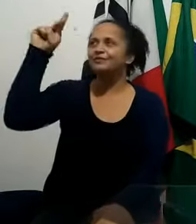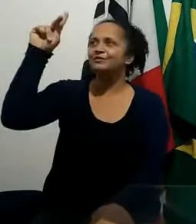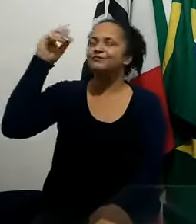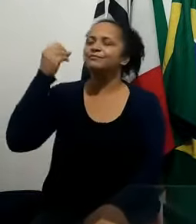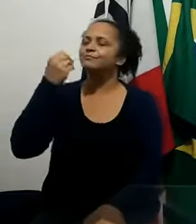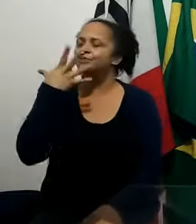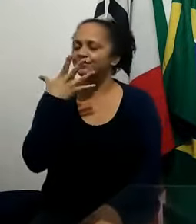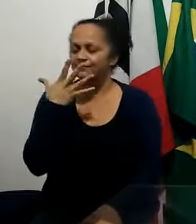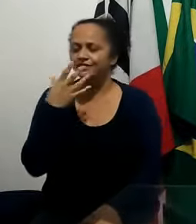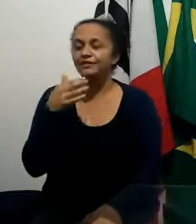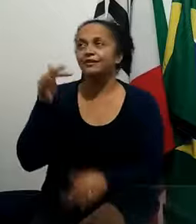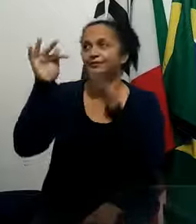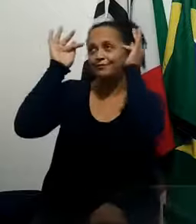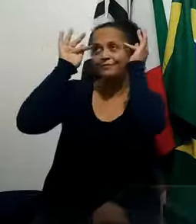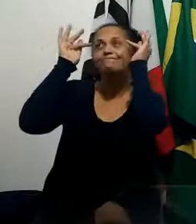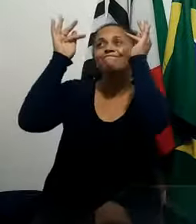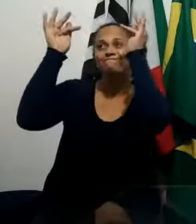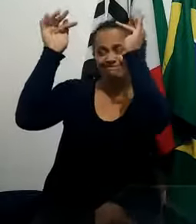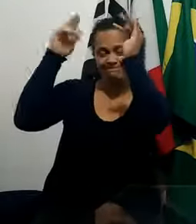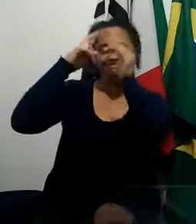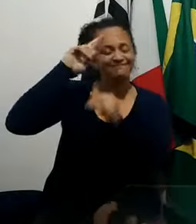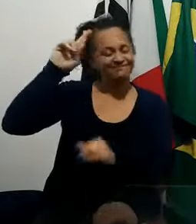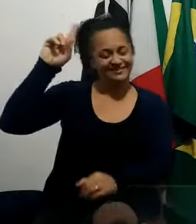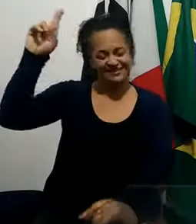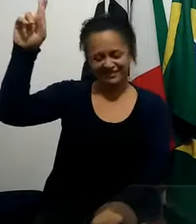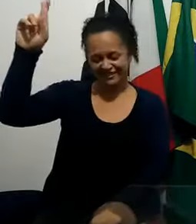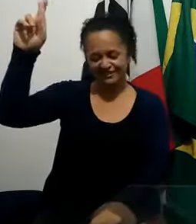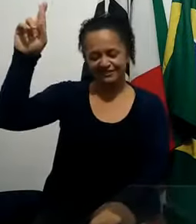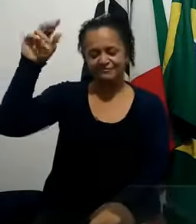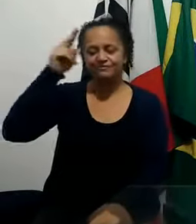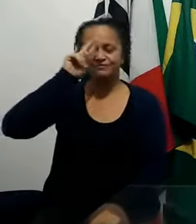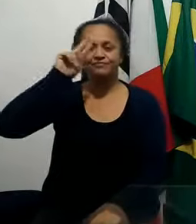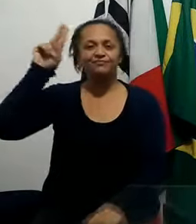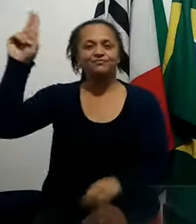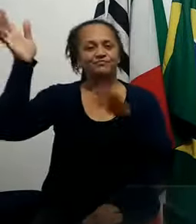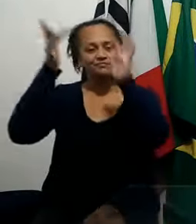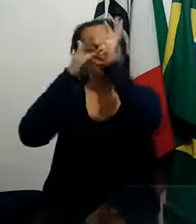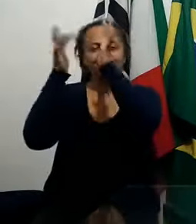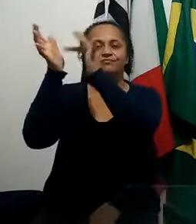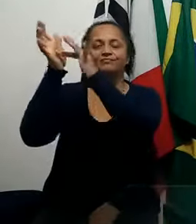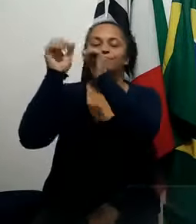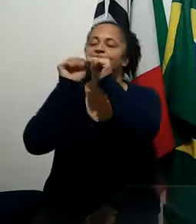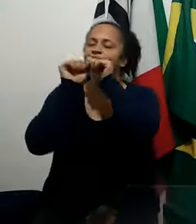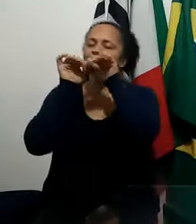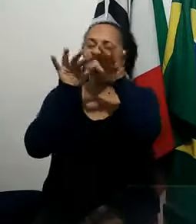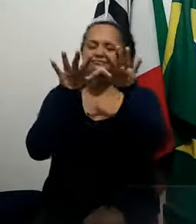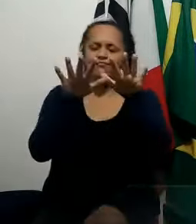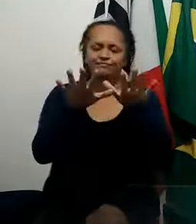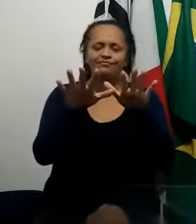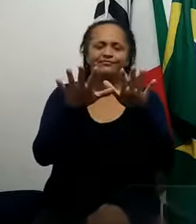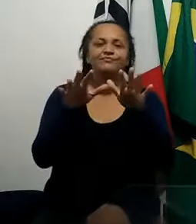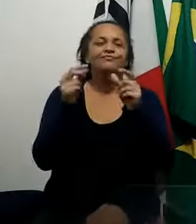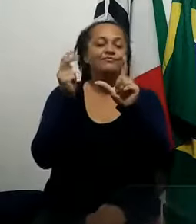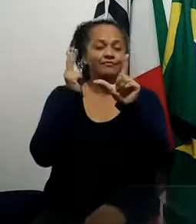pela tua fidelidade. Senhor, em nome de Jesus, abençoa essa